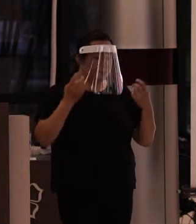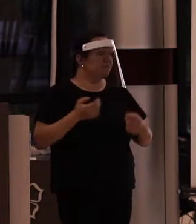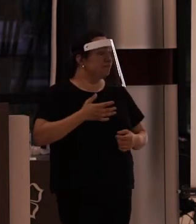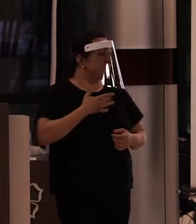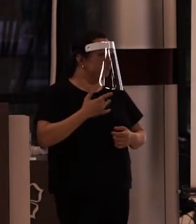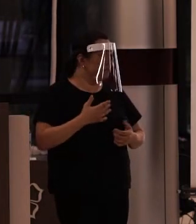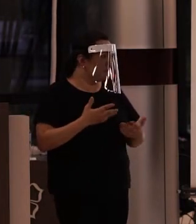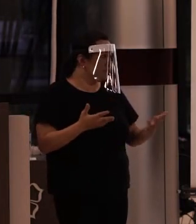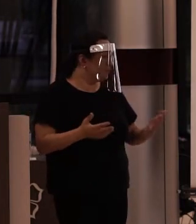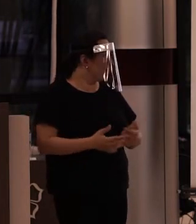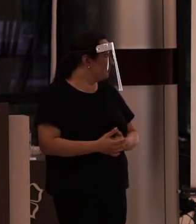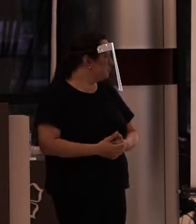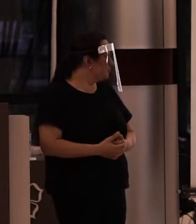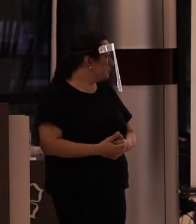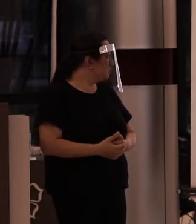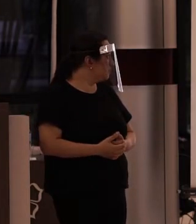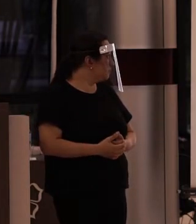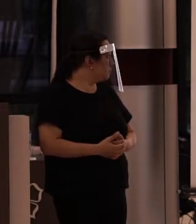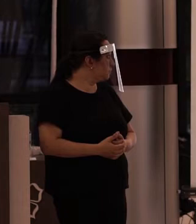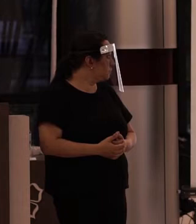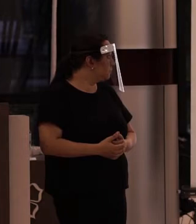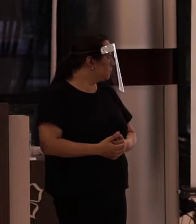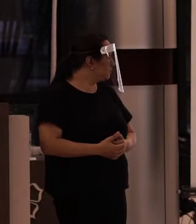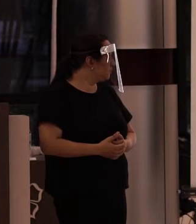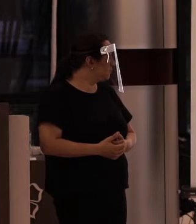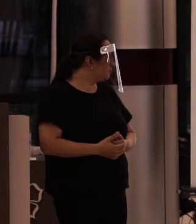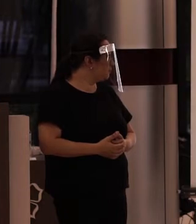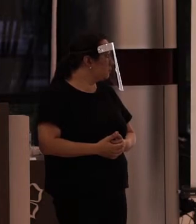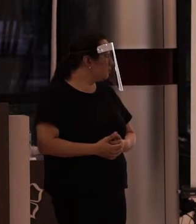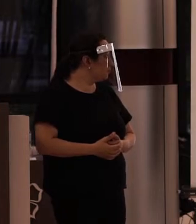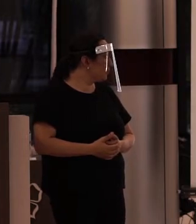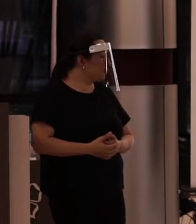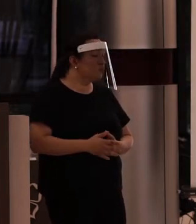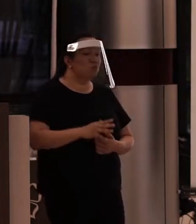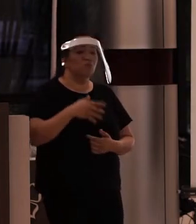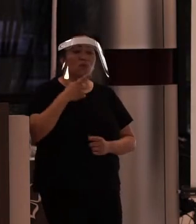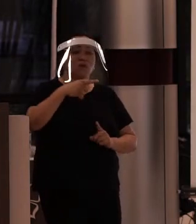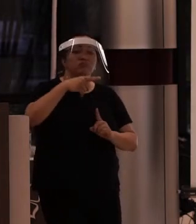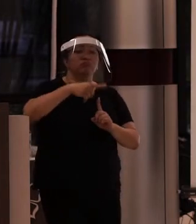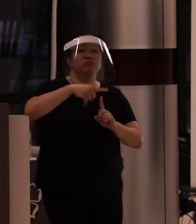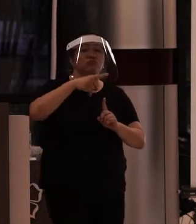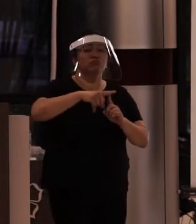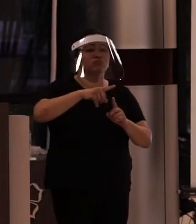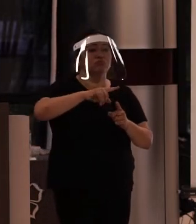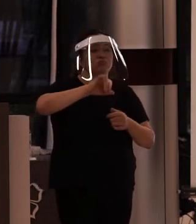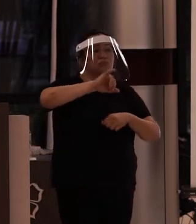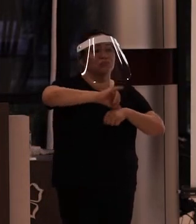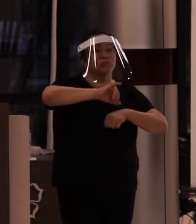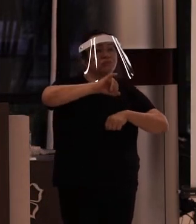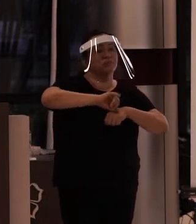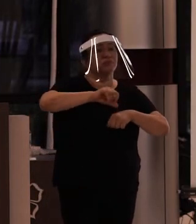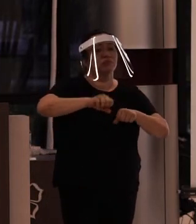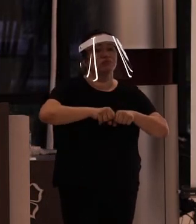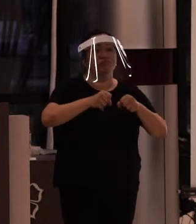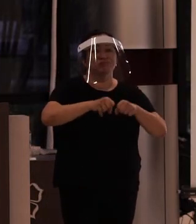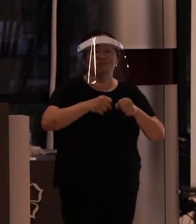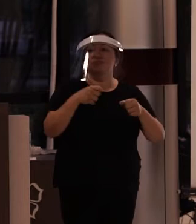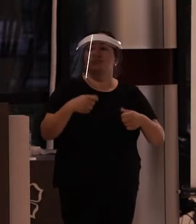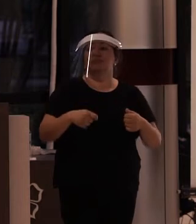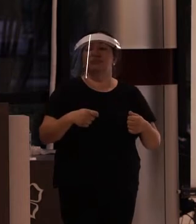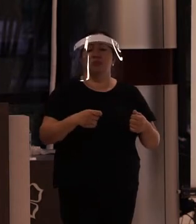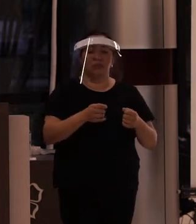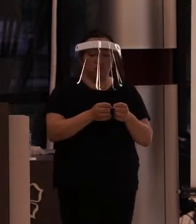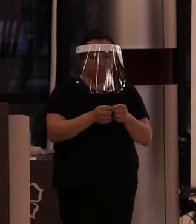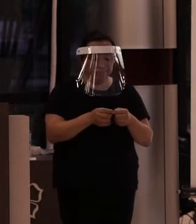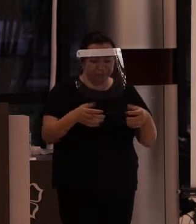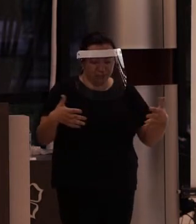rapidamente o objeto, no caso aqui, esse que é o culpado, ele vai acabar também levando problema